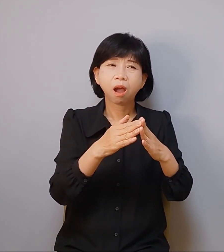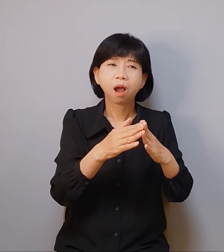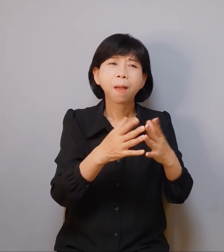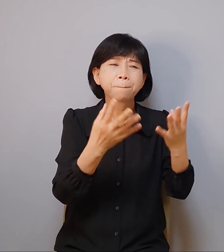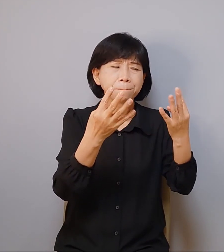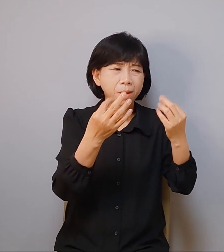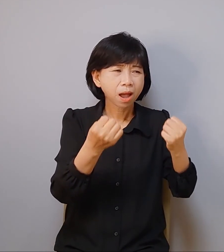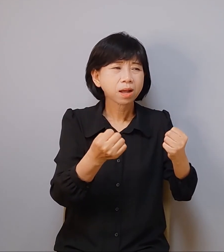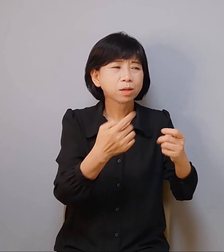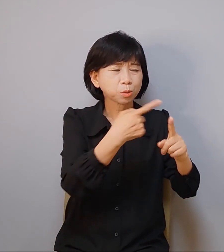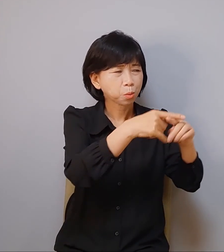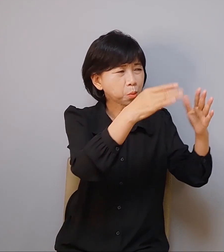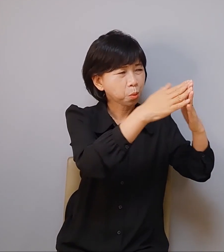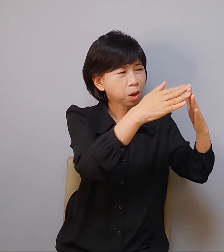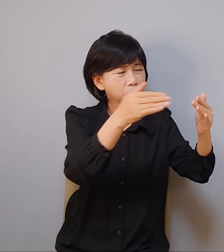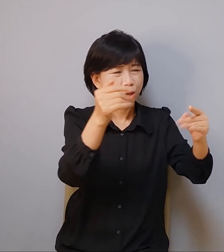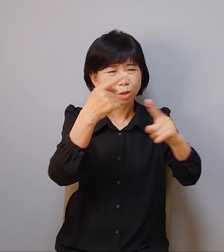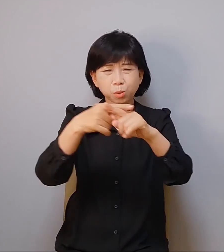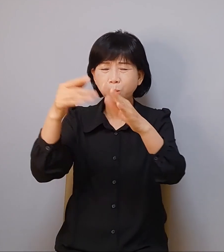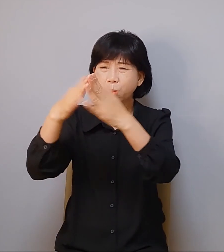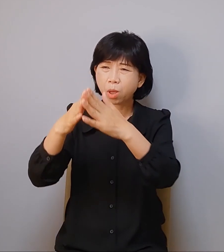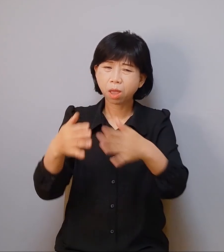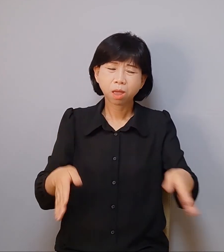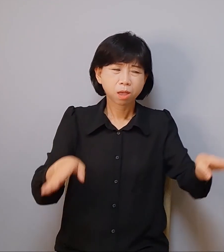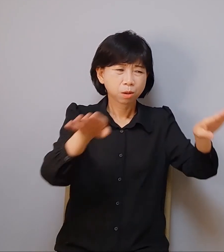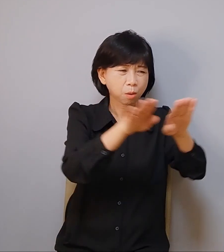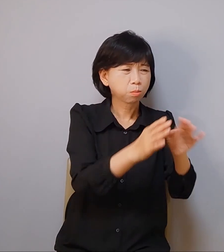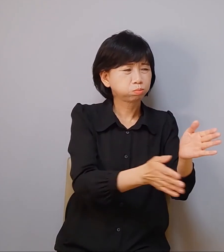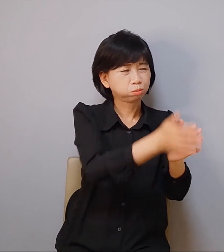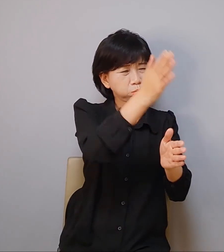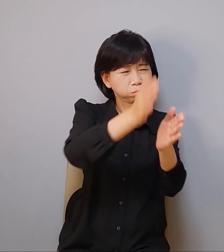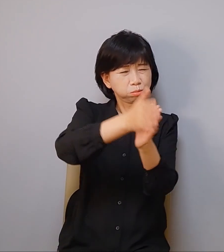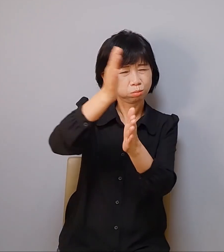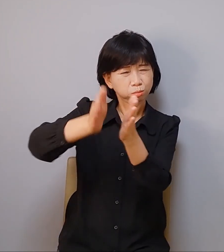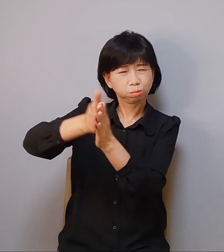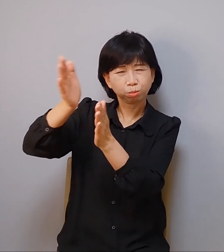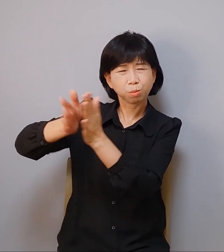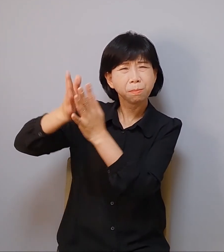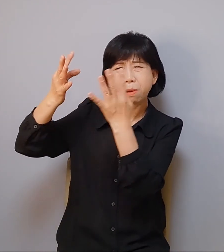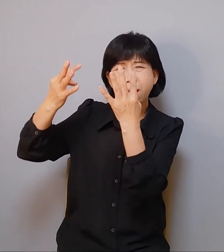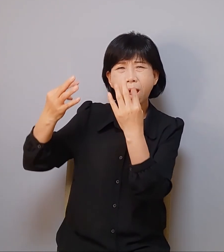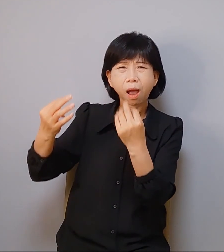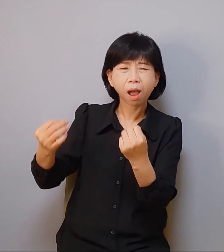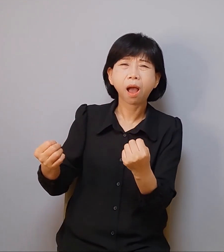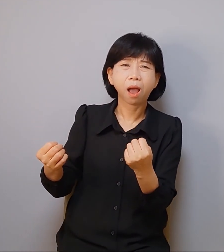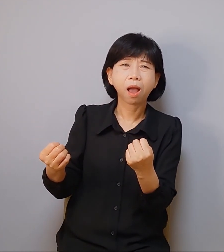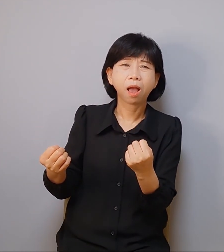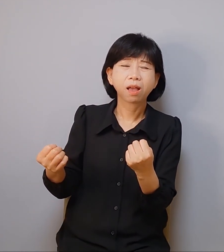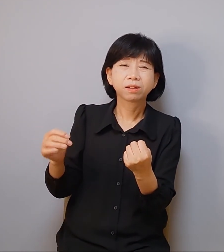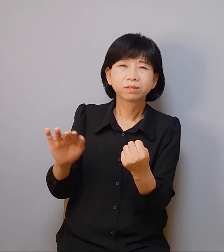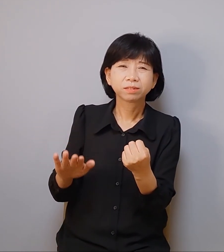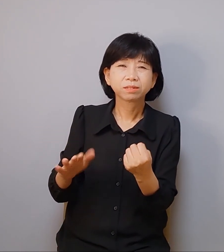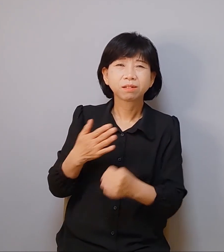많기도 하지만 건물들이 참 많더라고요. 전주에 제가 이렇게 차를 타고 이렇게 왔다 갔다 하다 보면.